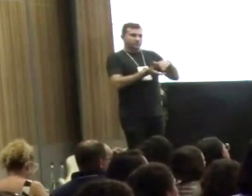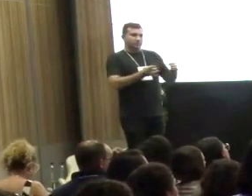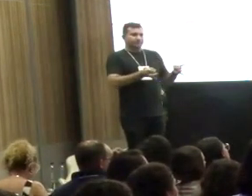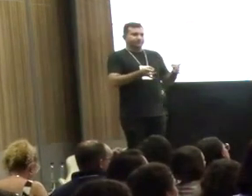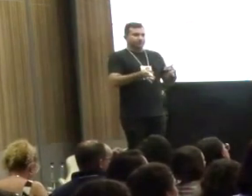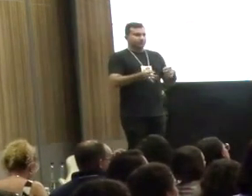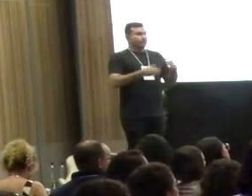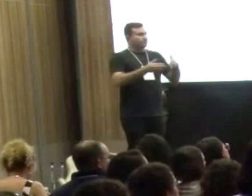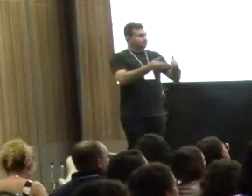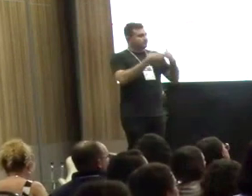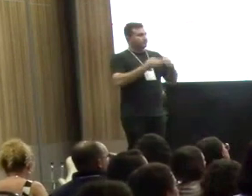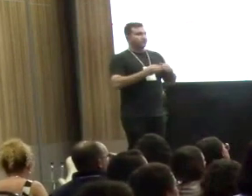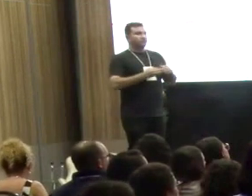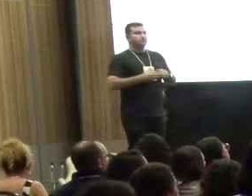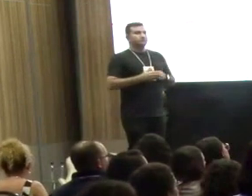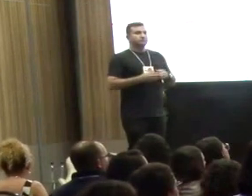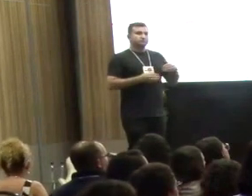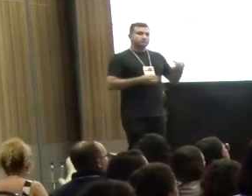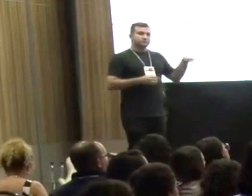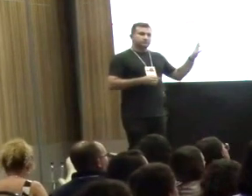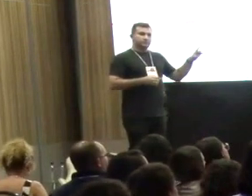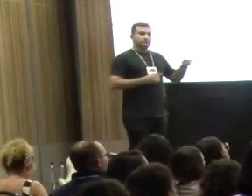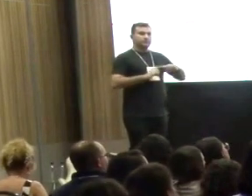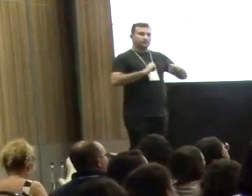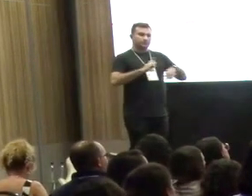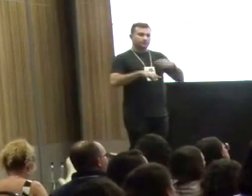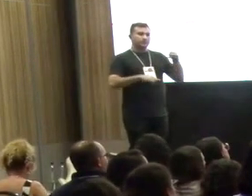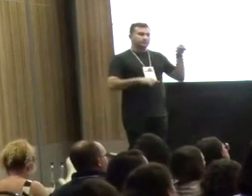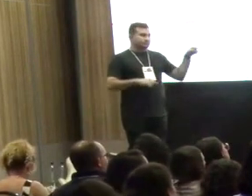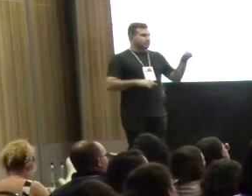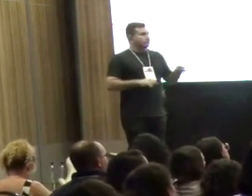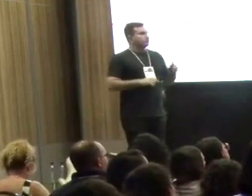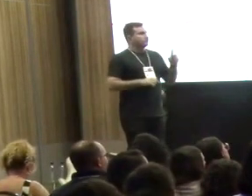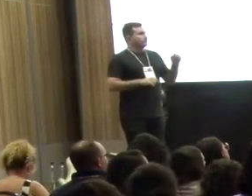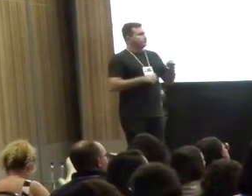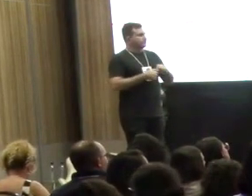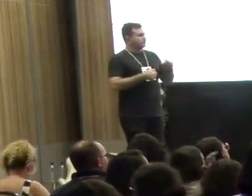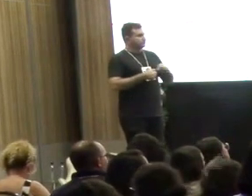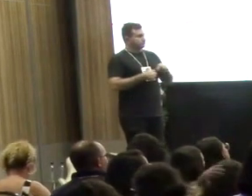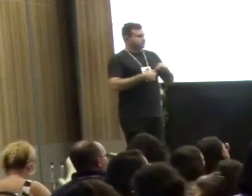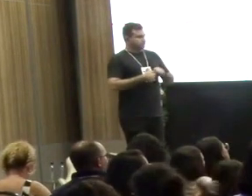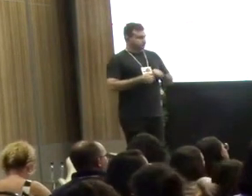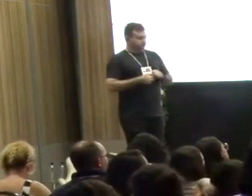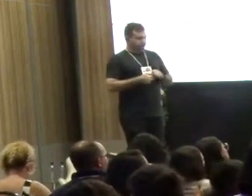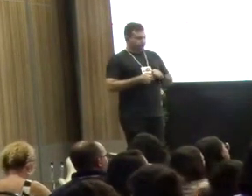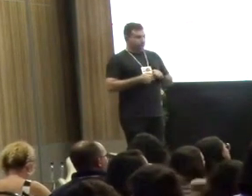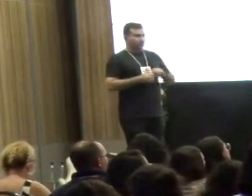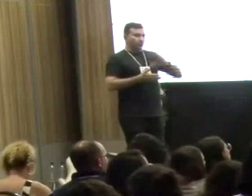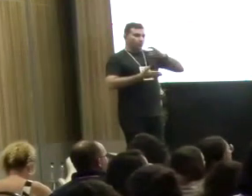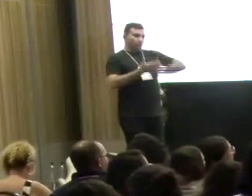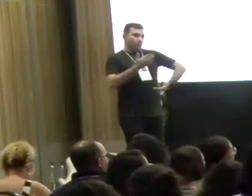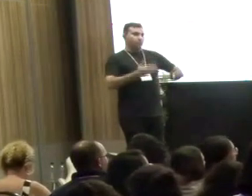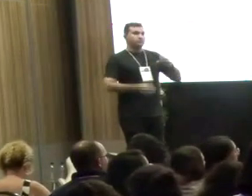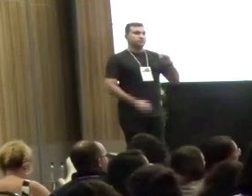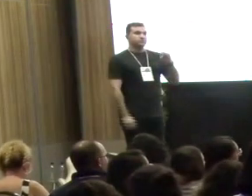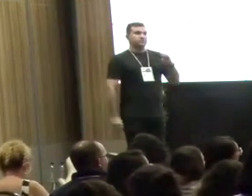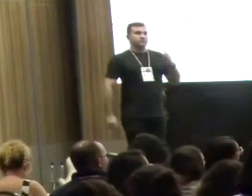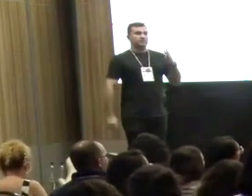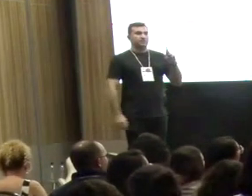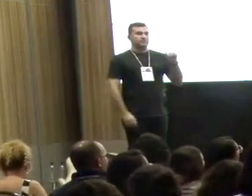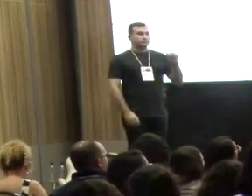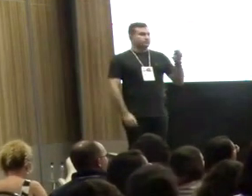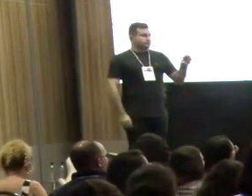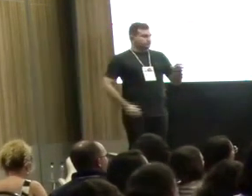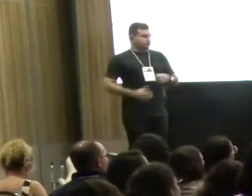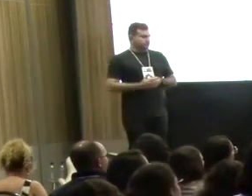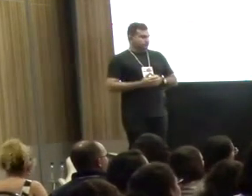uma licença e faz o concurso do SEBRAE. É a primeira vez que o SEBRAE vai fazer concurso para